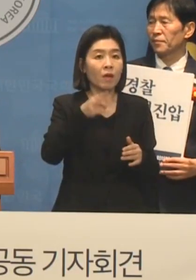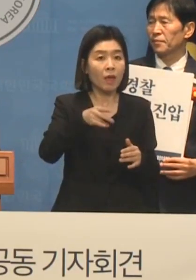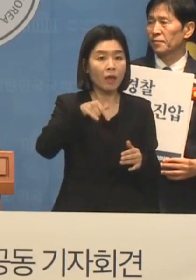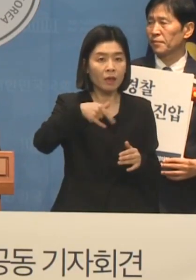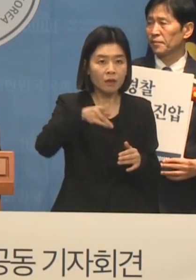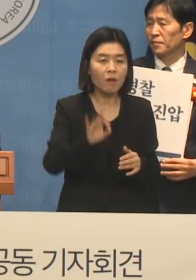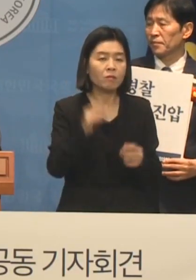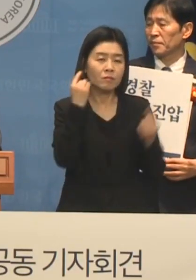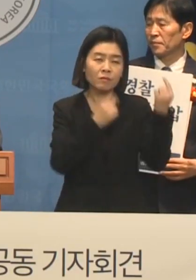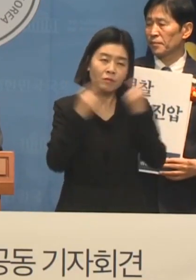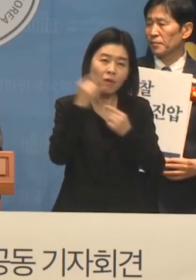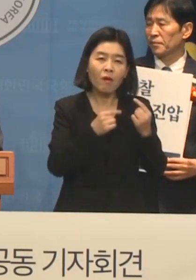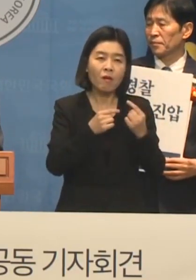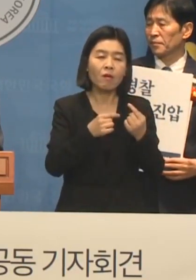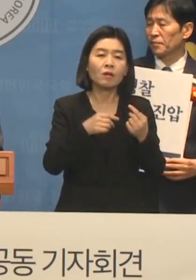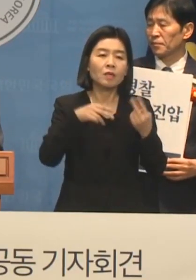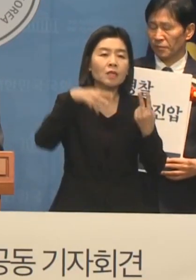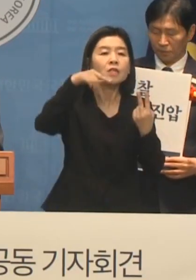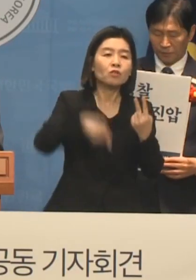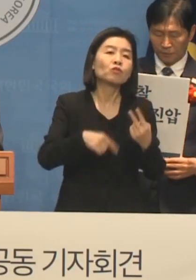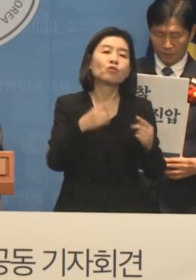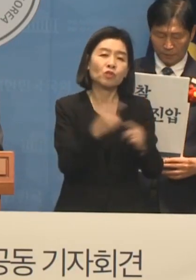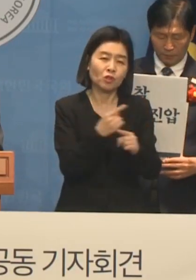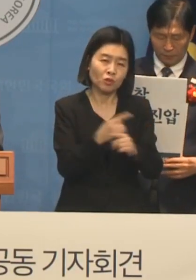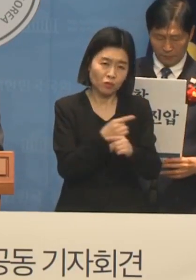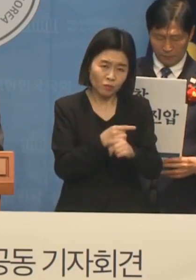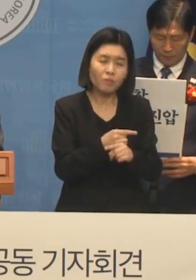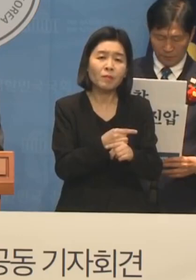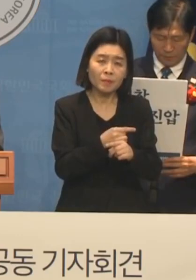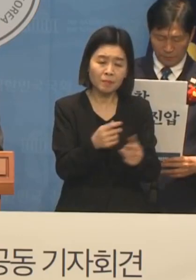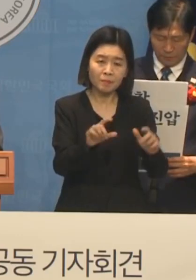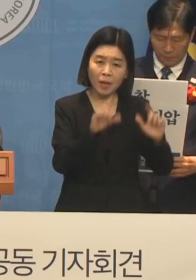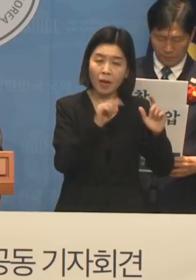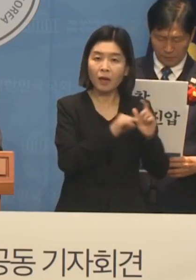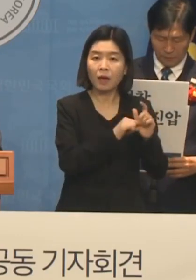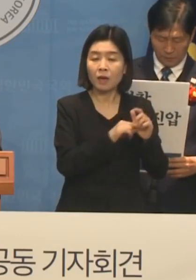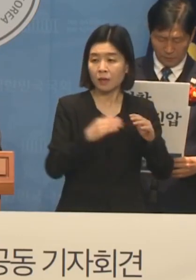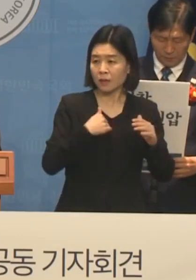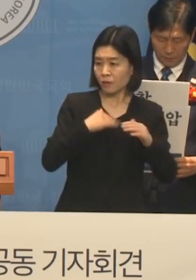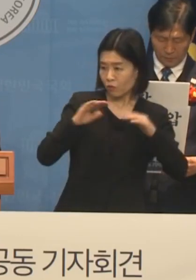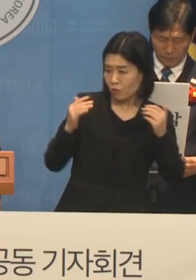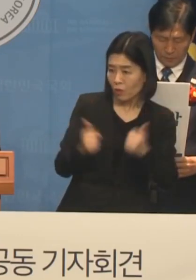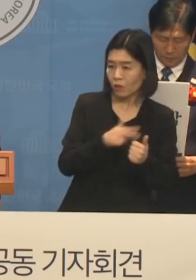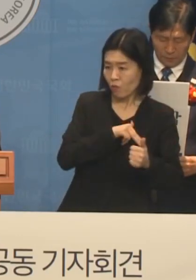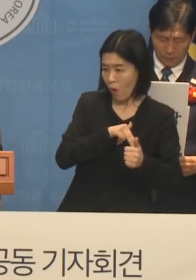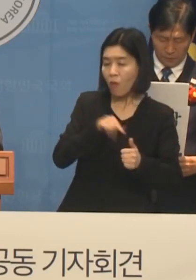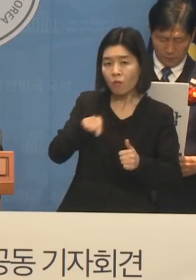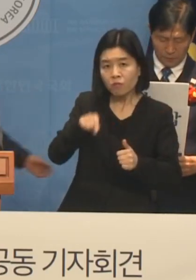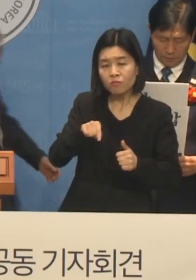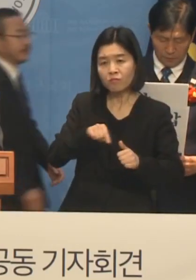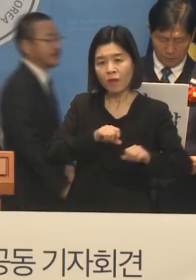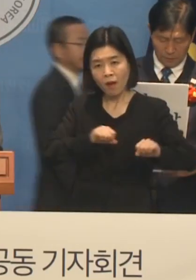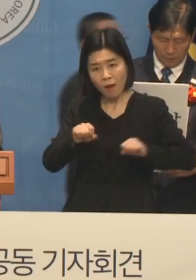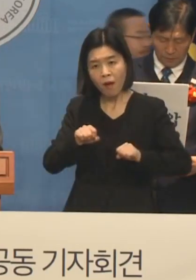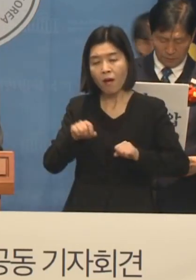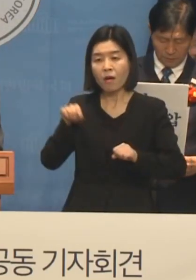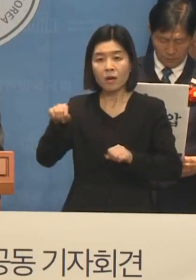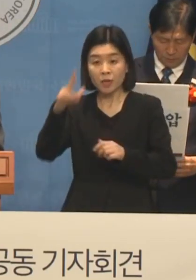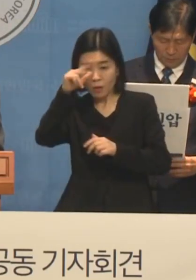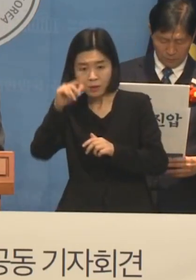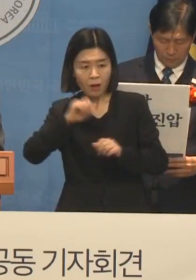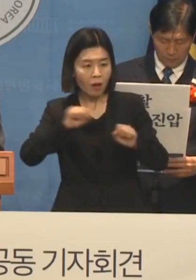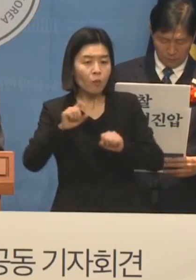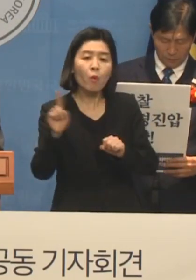당했습니다. 분명히 국회의원임을 밝히고 당시 경찰의 직무집행에 대해서 설명을 요구했음에도